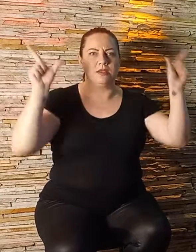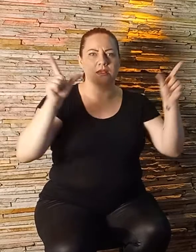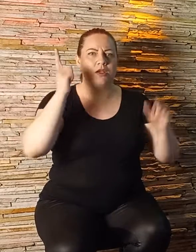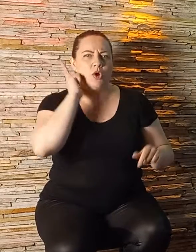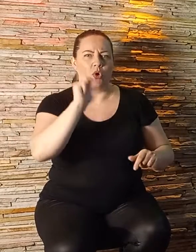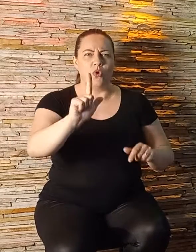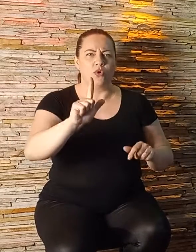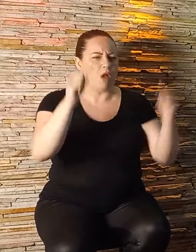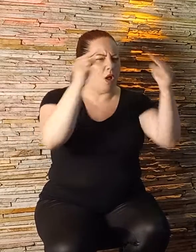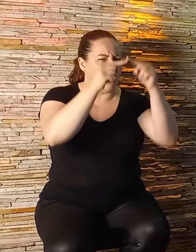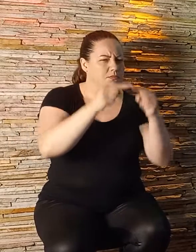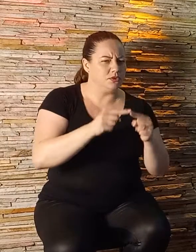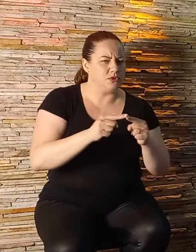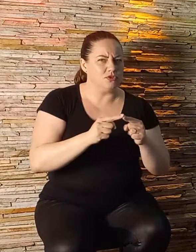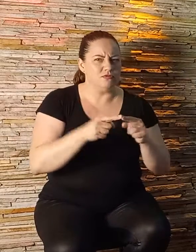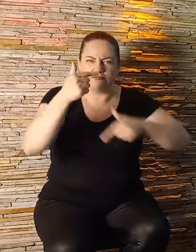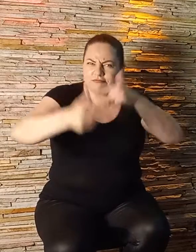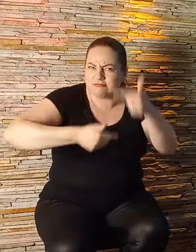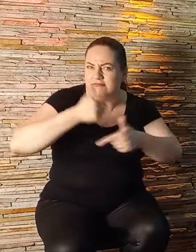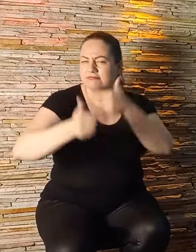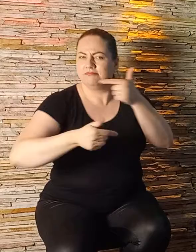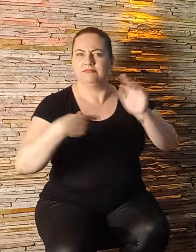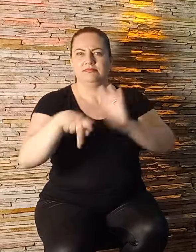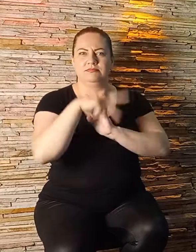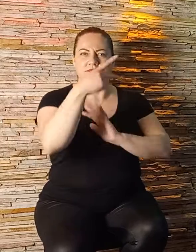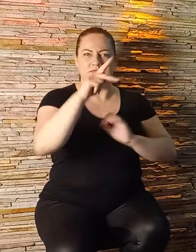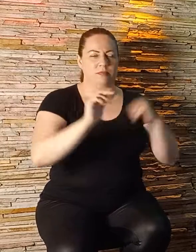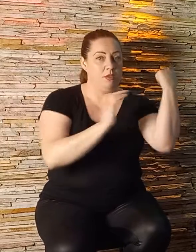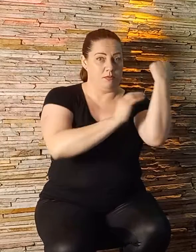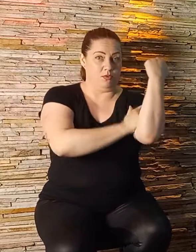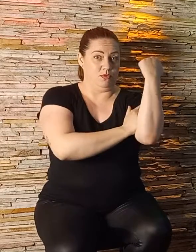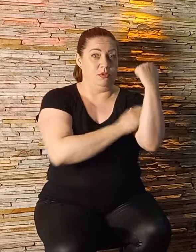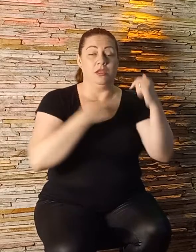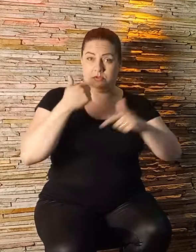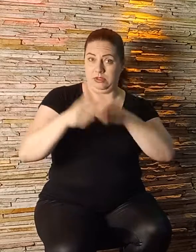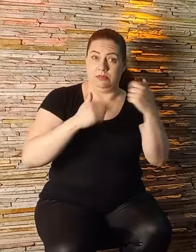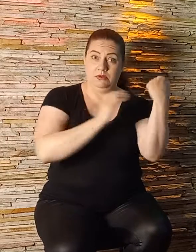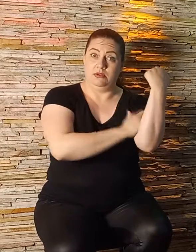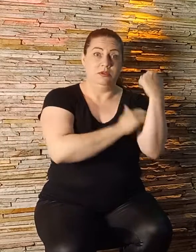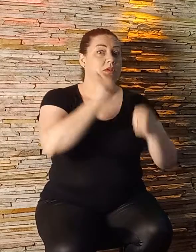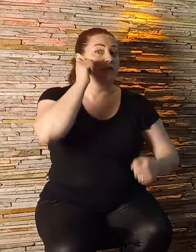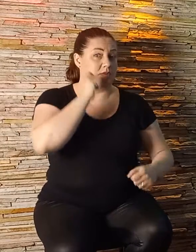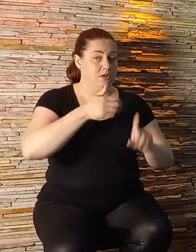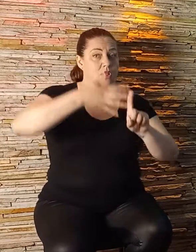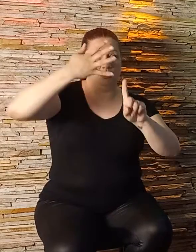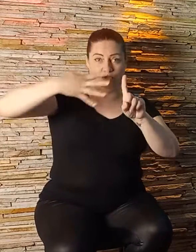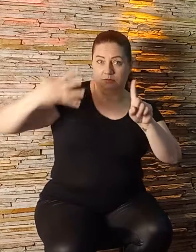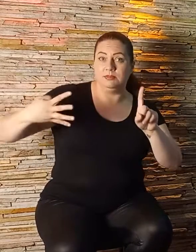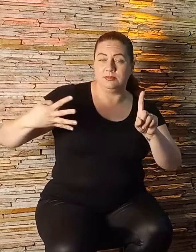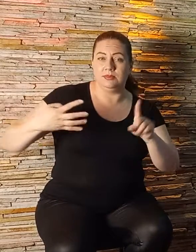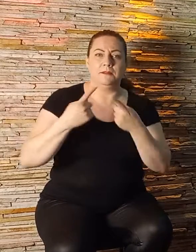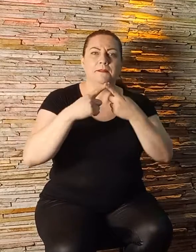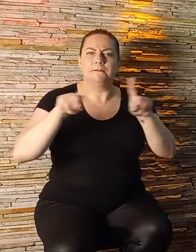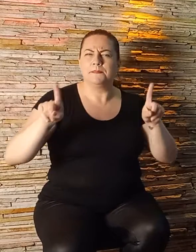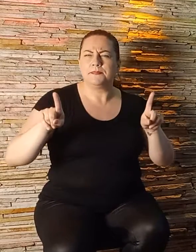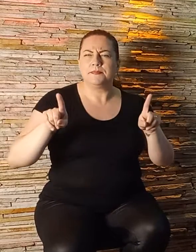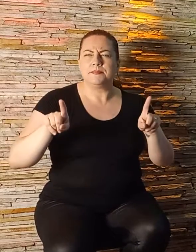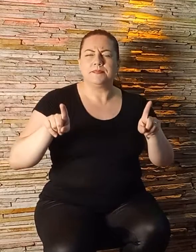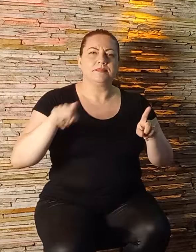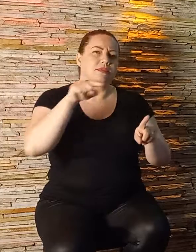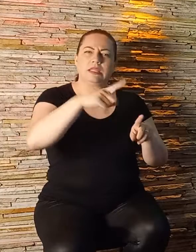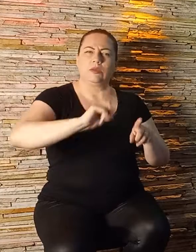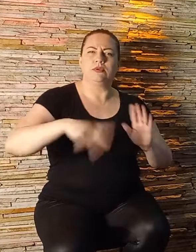conquistarem seus sonhos para ir atrás do que vocês querem e o empoderamento Eu trabalho com poderá mais feminina e ele deve ter Tá mas enfim